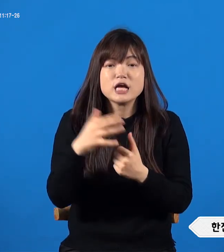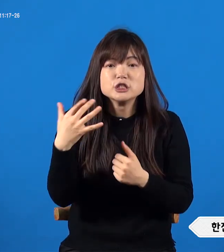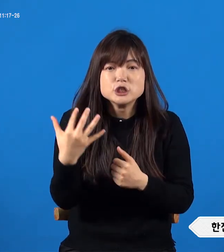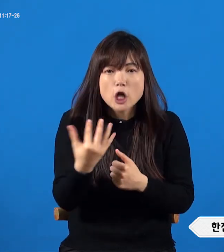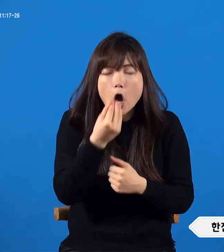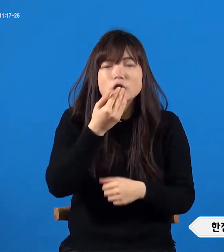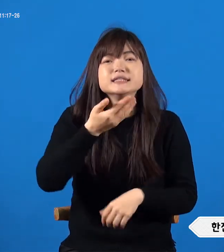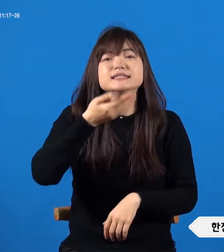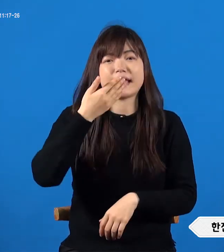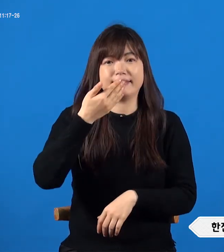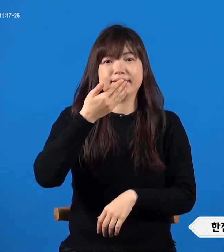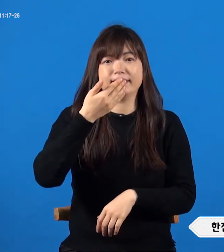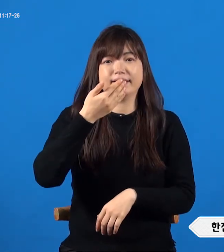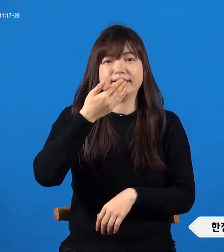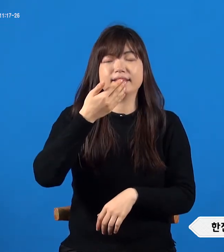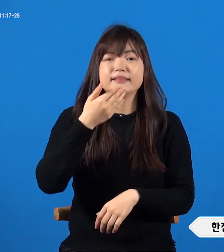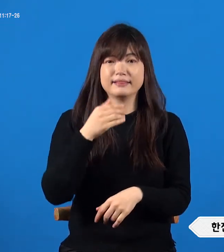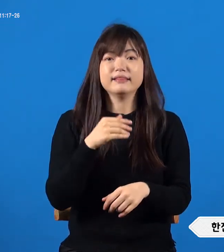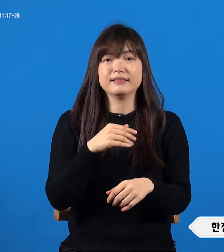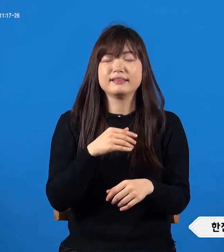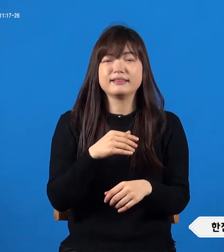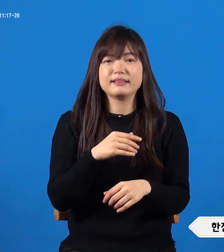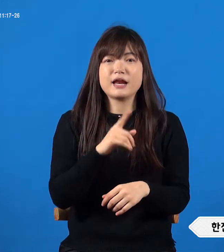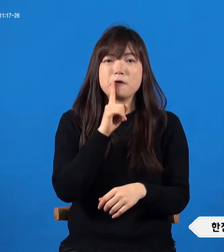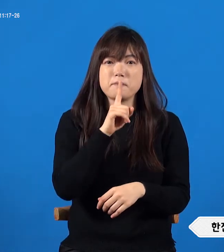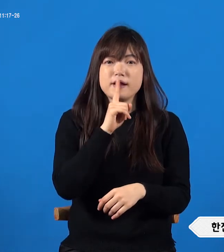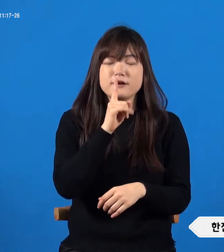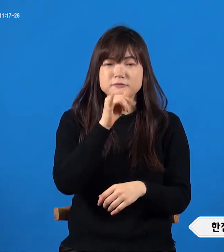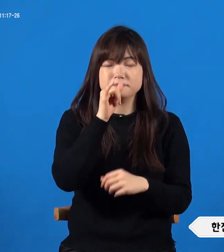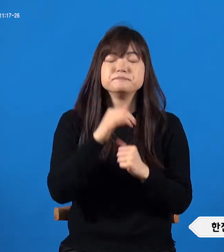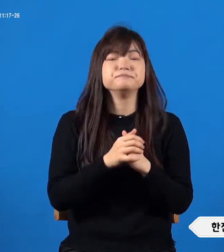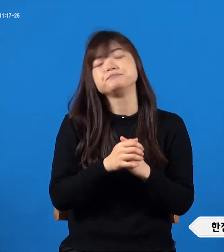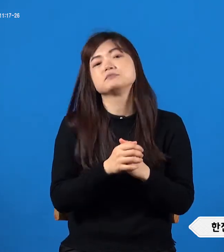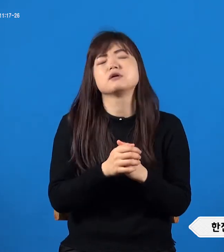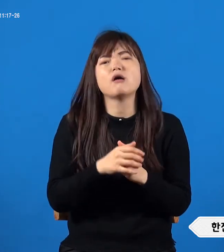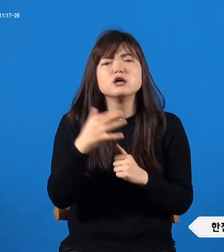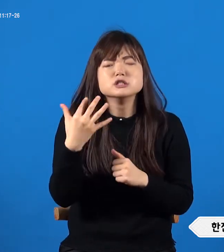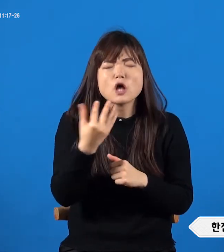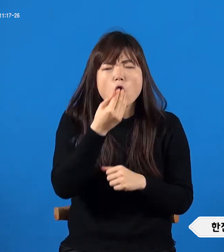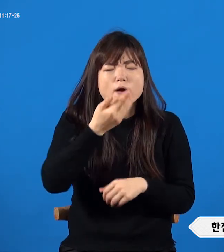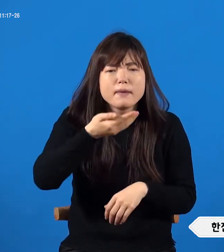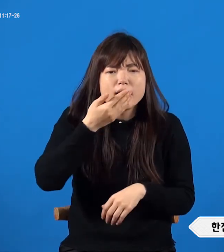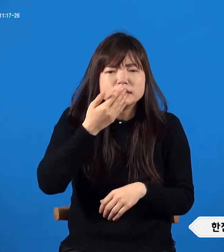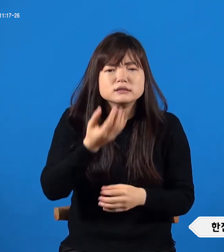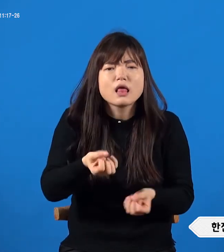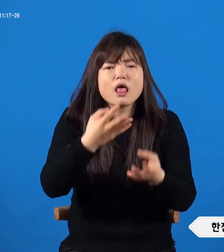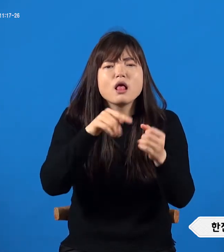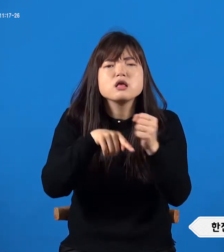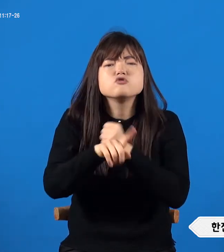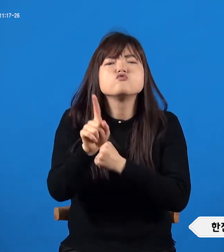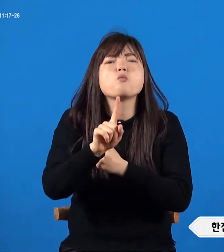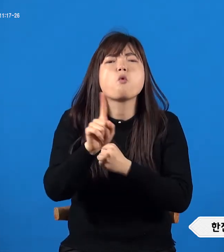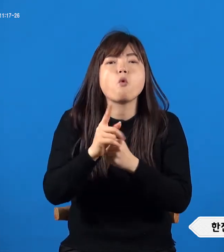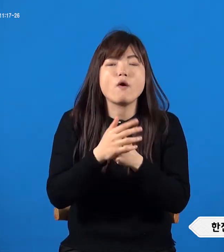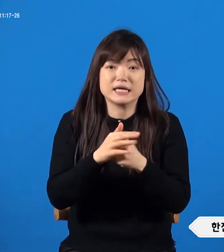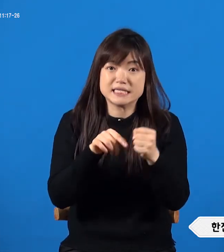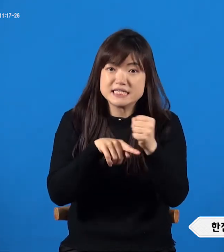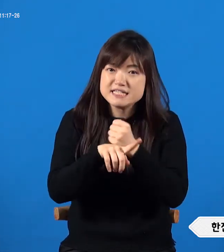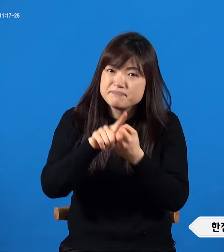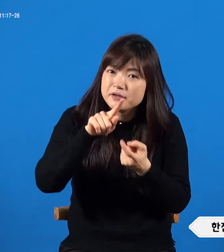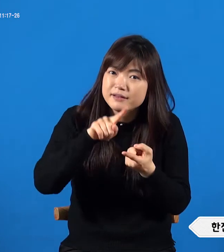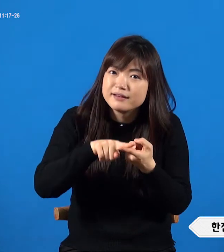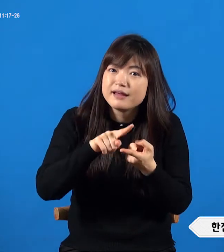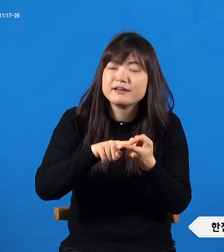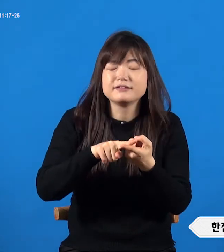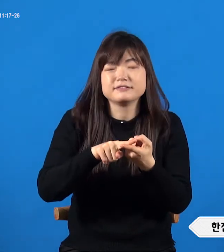간단하게 성찬이라고 하기도 합니다. 자, 이 성만찬을 왜 하는가? 성만찬의